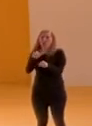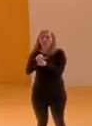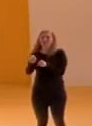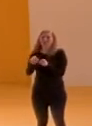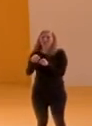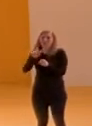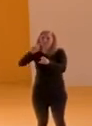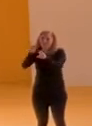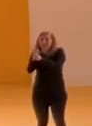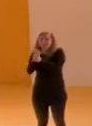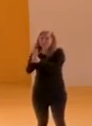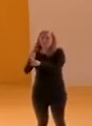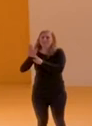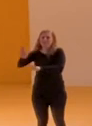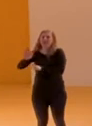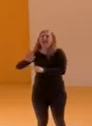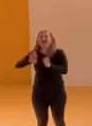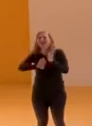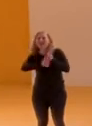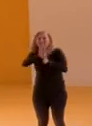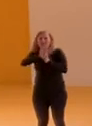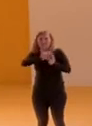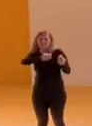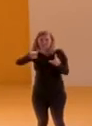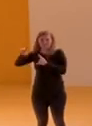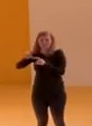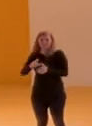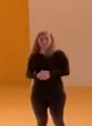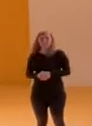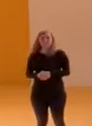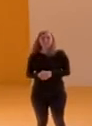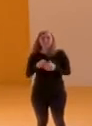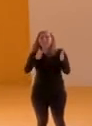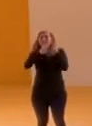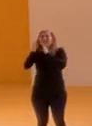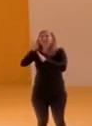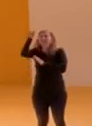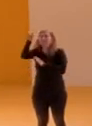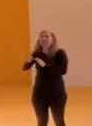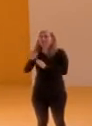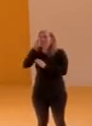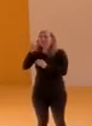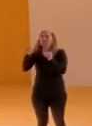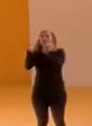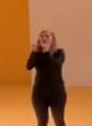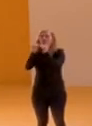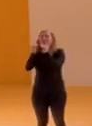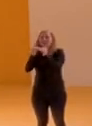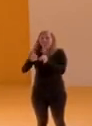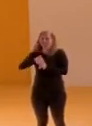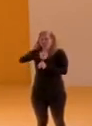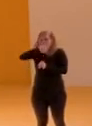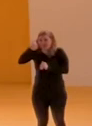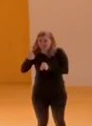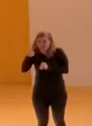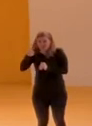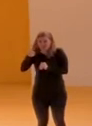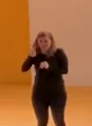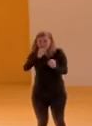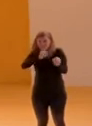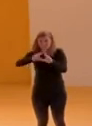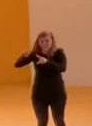dany kraj doświadczył hiperinflacji w kolejnej kolumnie macie państwo ekwiwalent dziennej inflacji